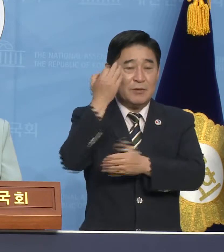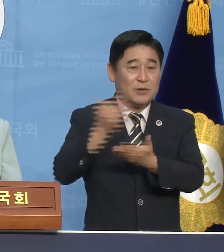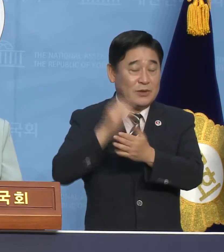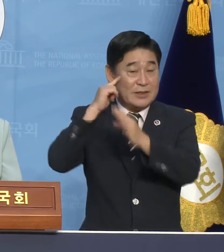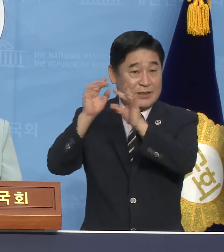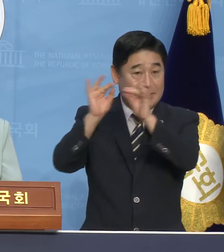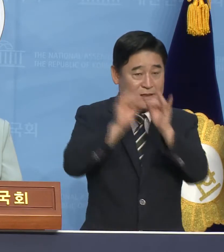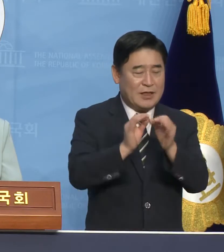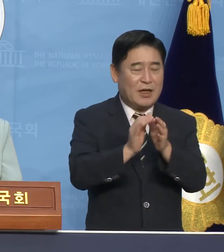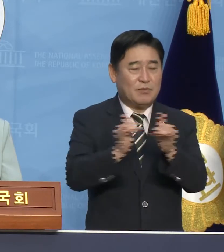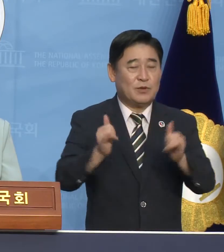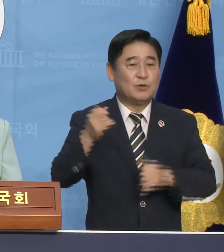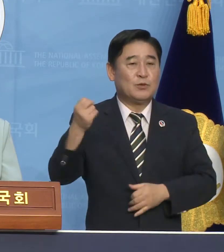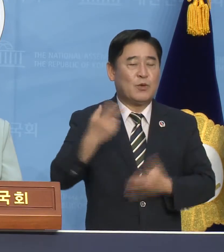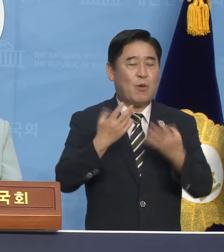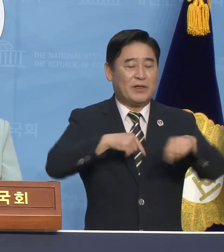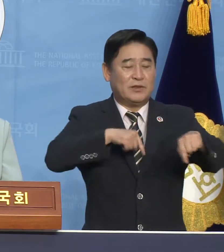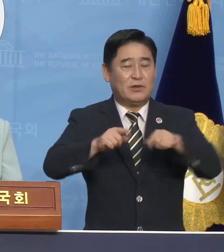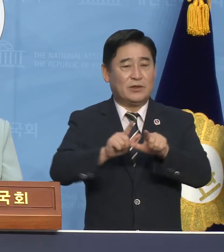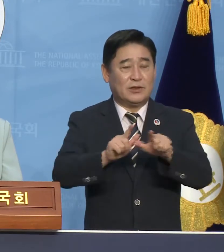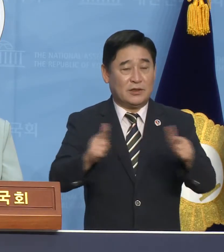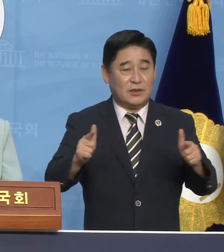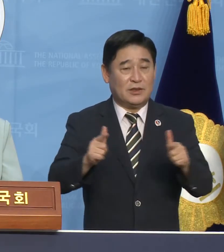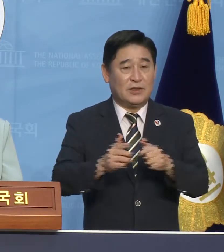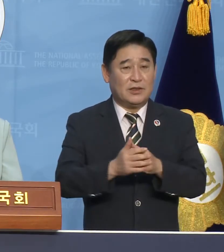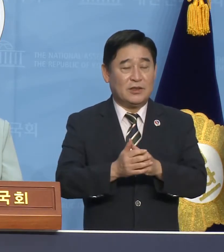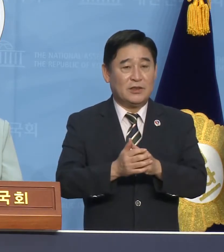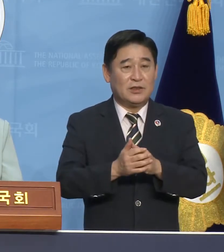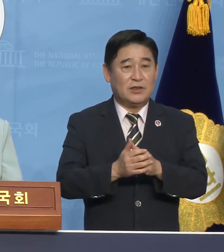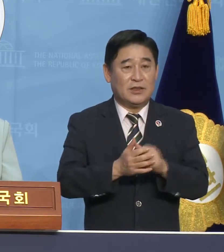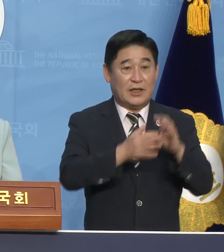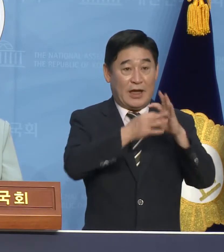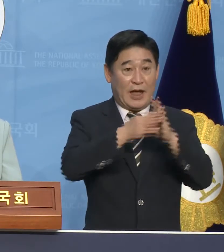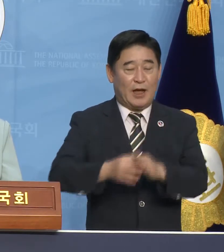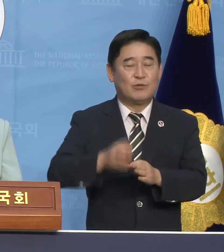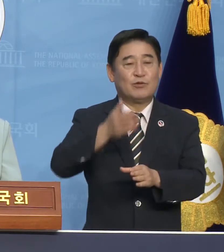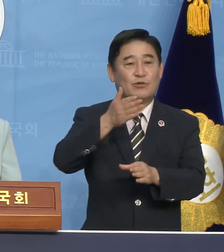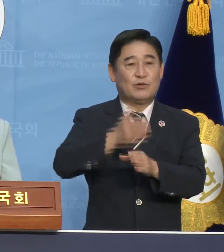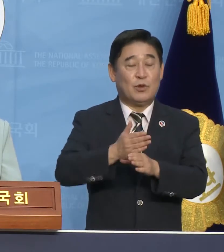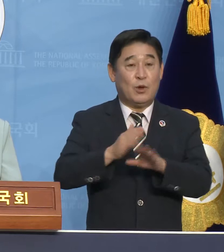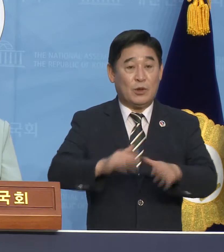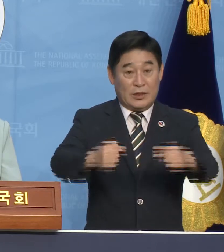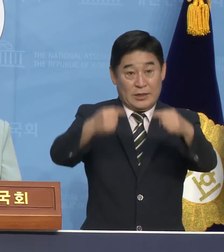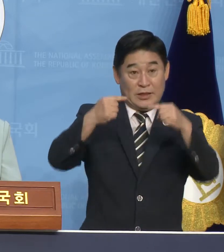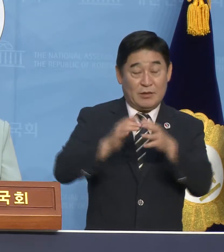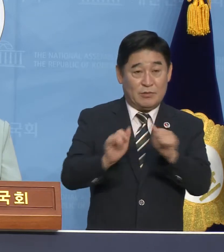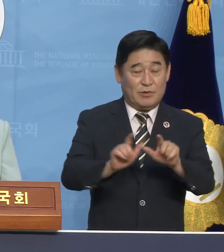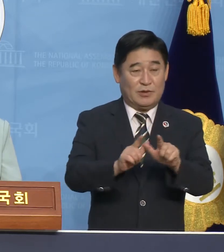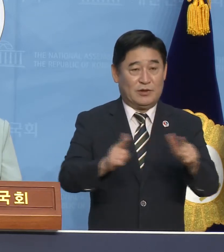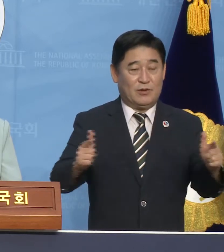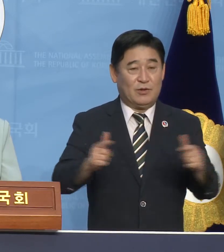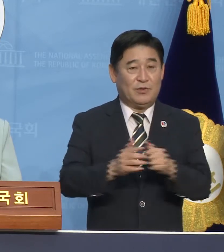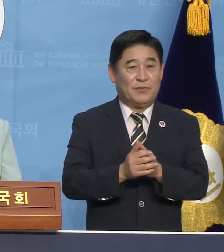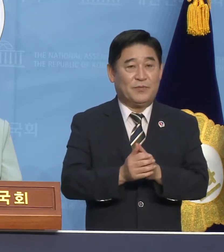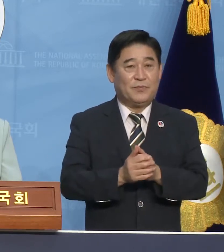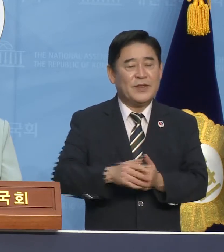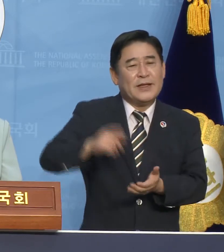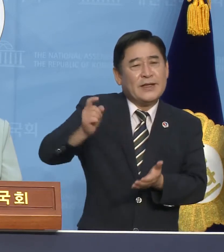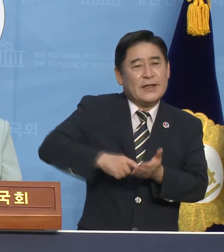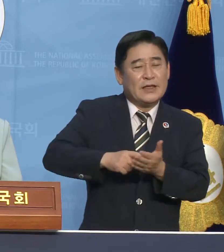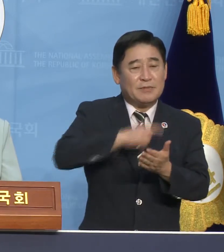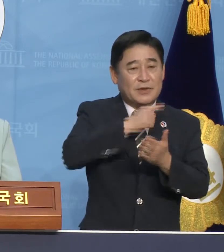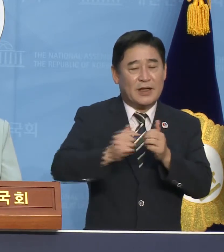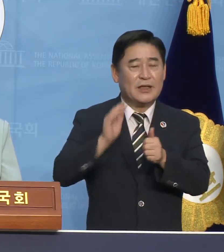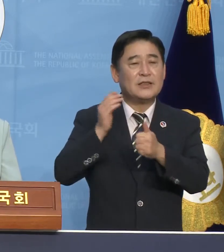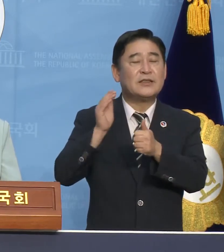지지하시는 분들뿐만 아니라 많은 정치인분들이 그리고 정당에서 이어가고 있습니다. 오늘 참석하시는 분들도